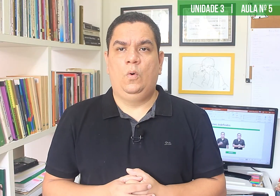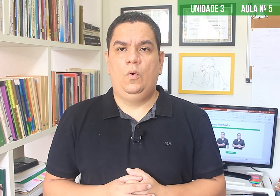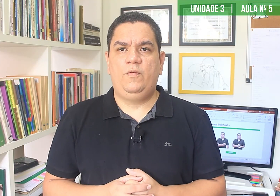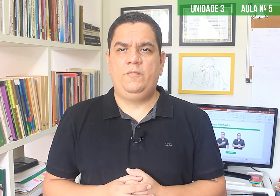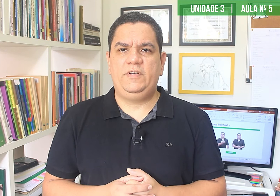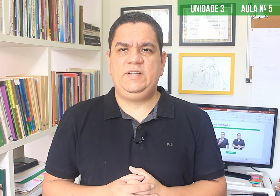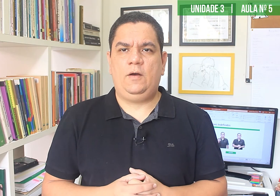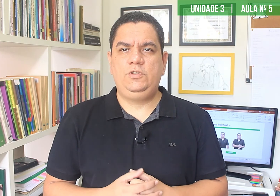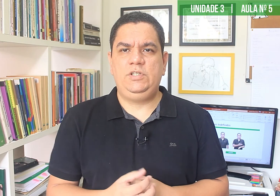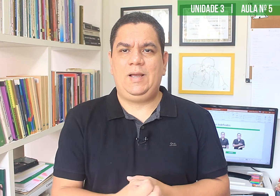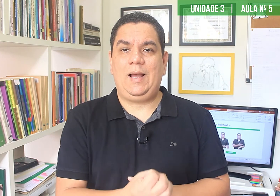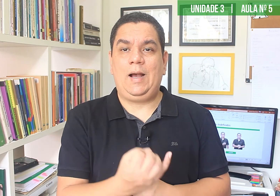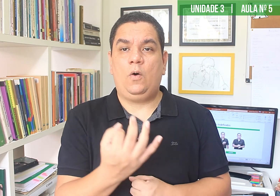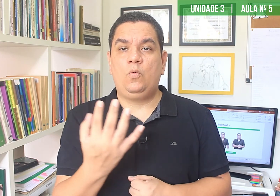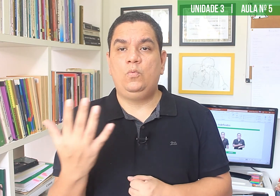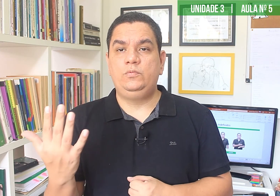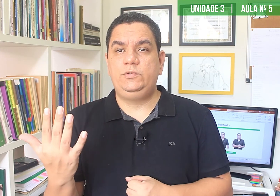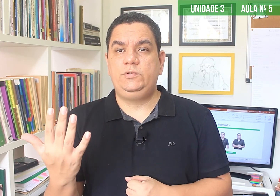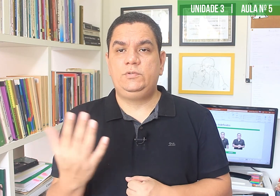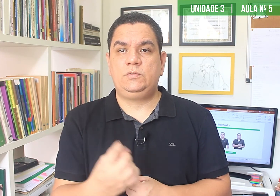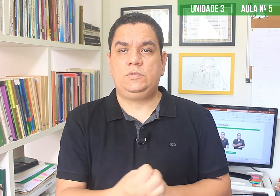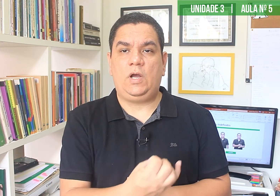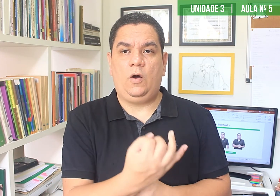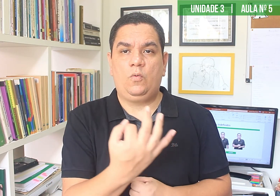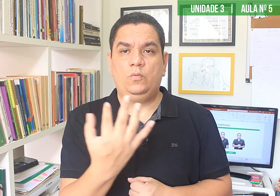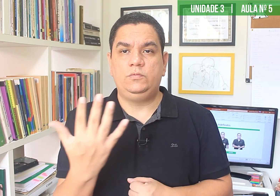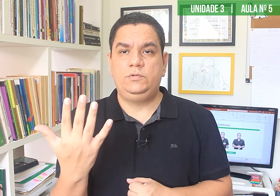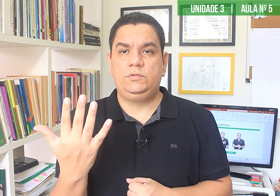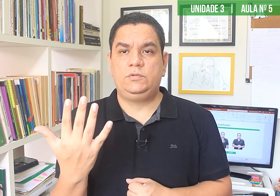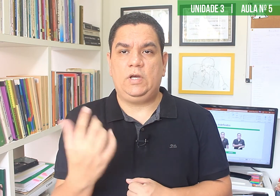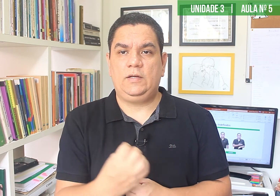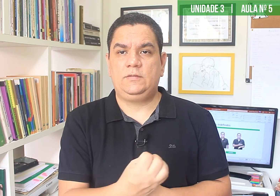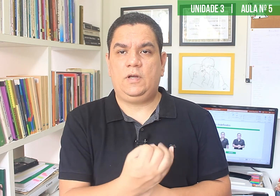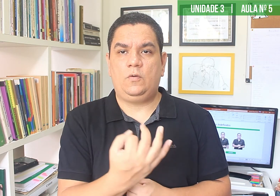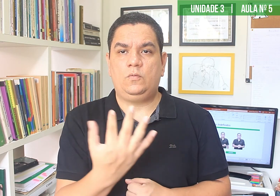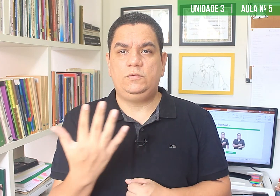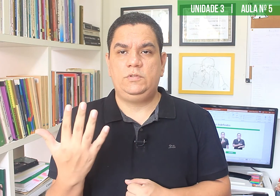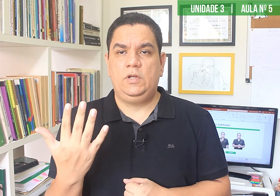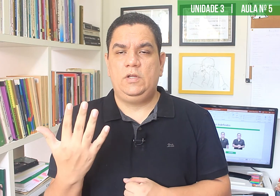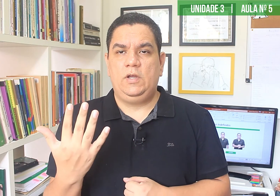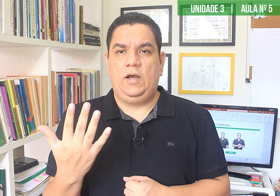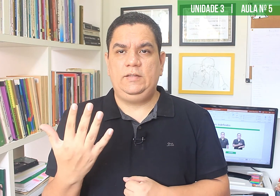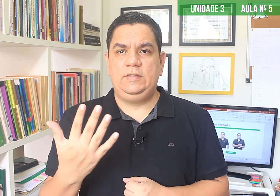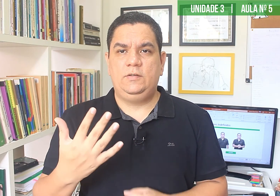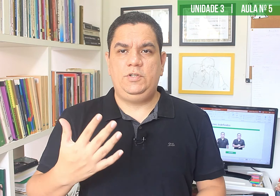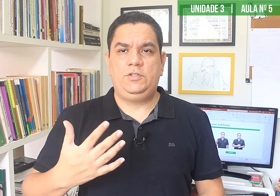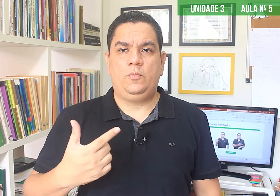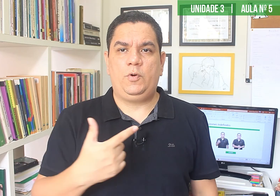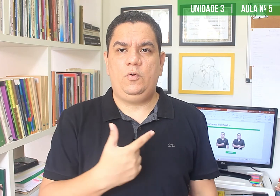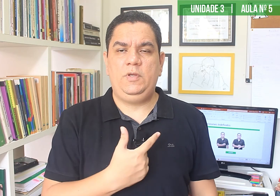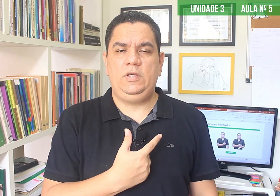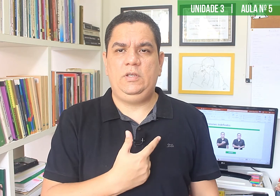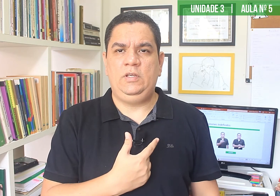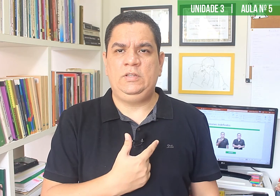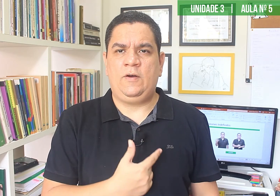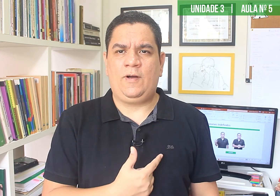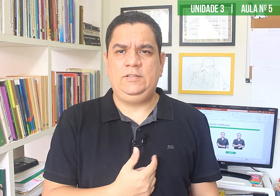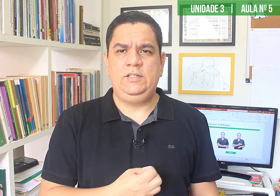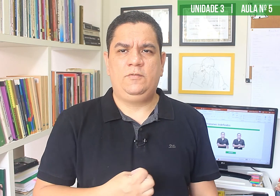Ou vamos ver sinal de alguns. Alguns, tá? Alguns. Atenção, gente, que o pronome interrogativo nós